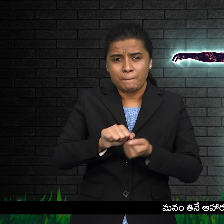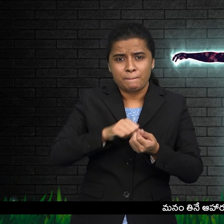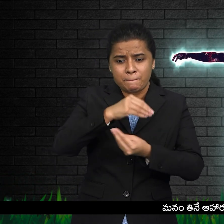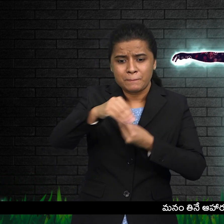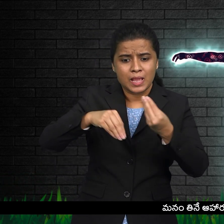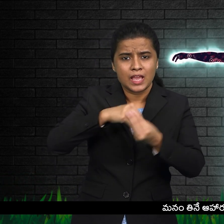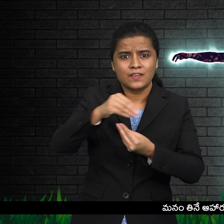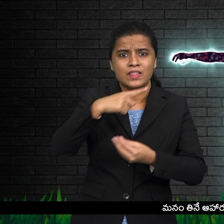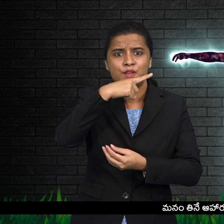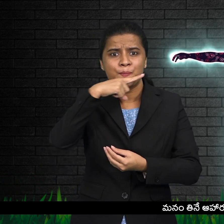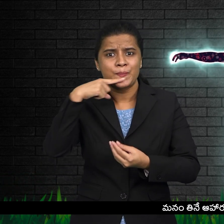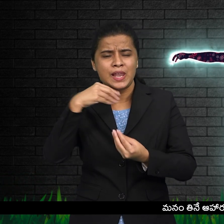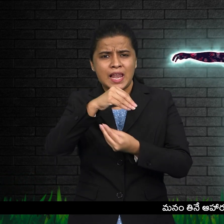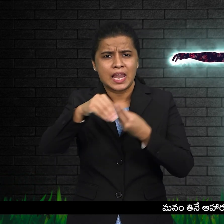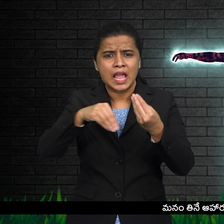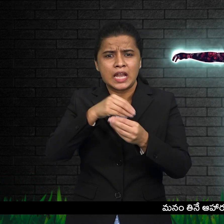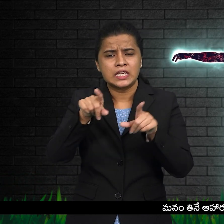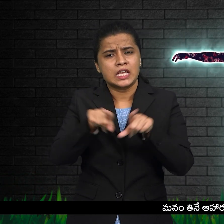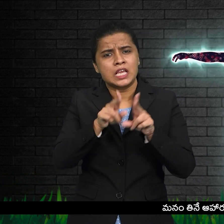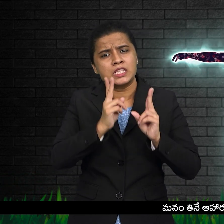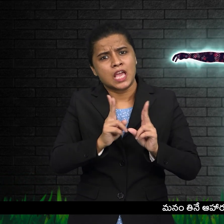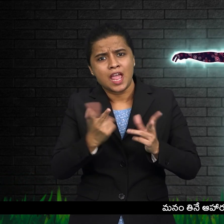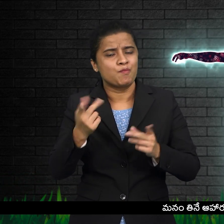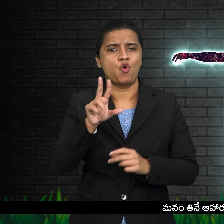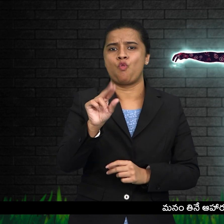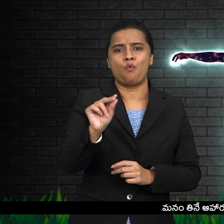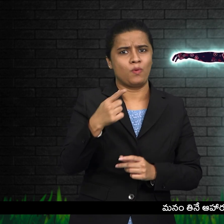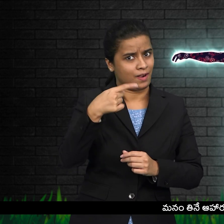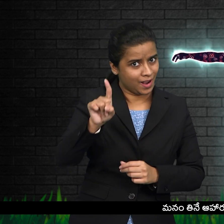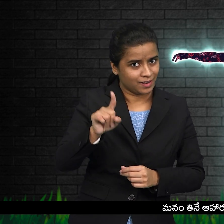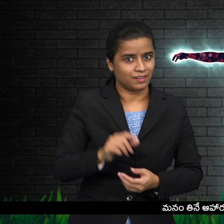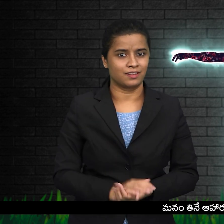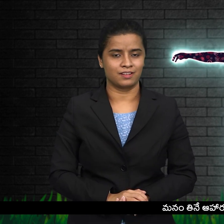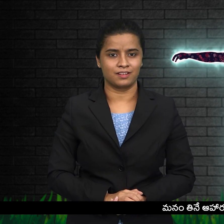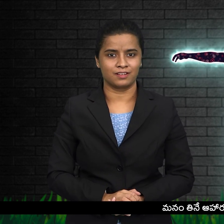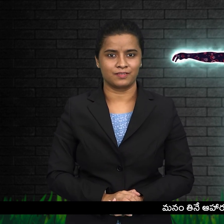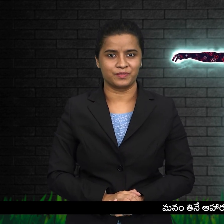మనం తినే ఆహారం రక్తంలో నేరుగా కలవదు.